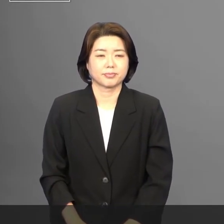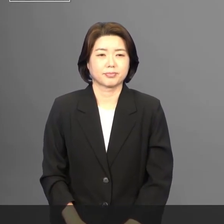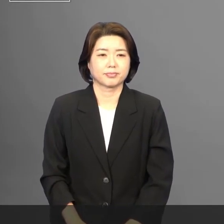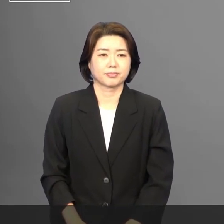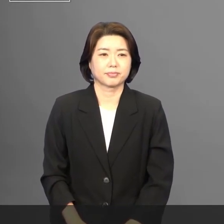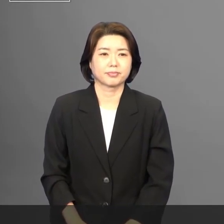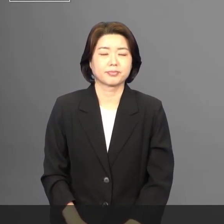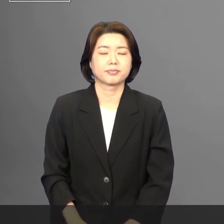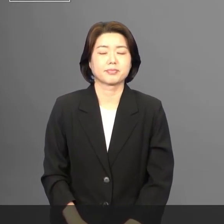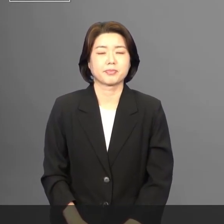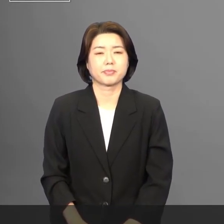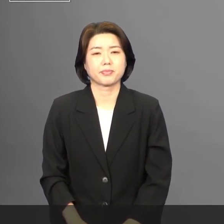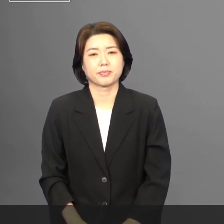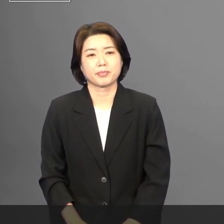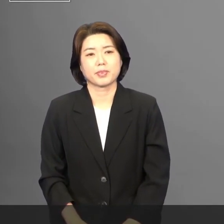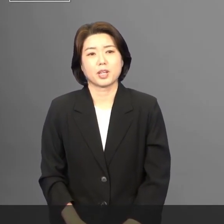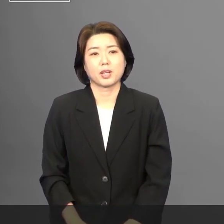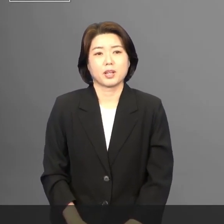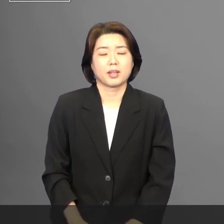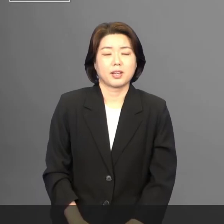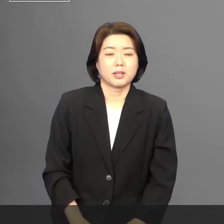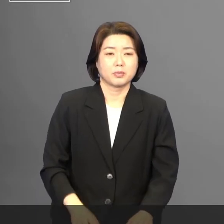무섭게 바람 부는다,